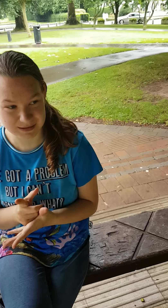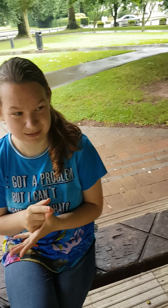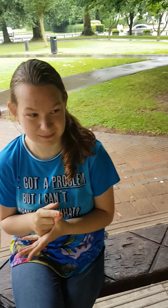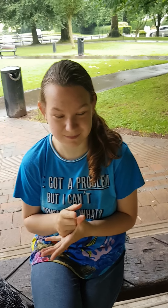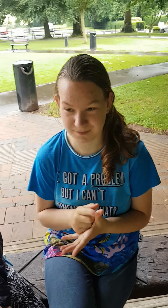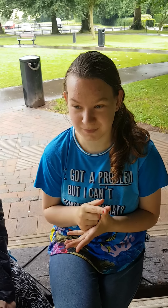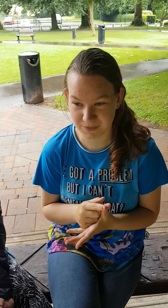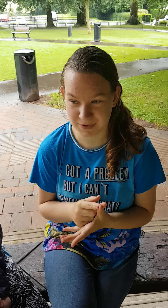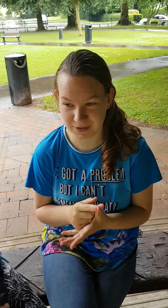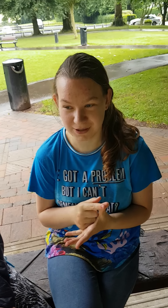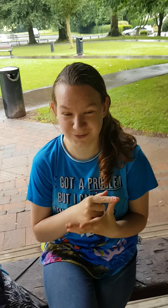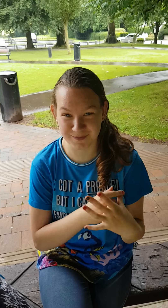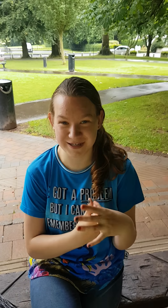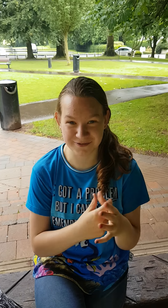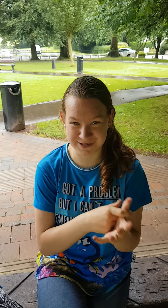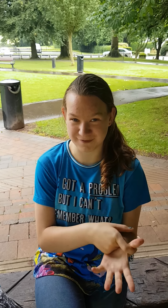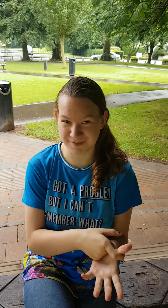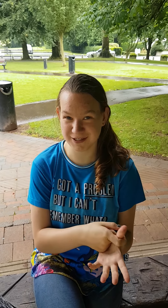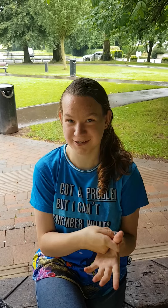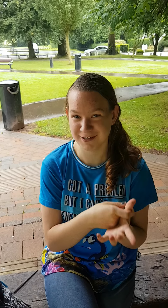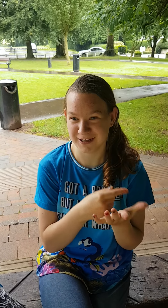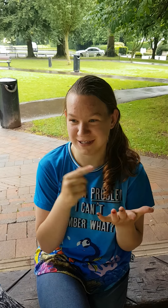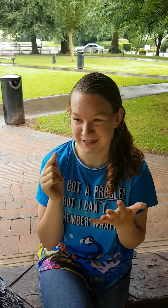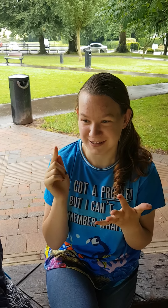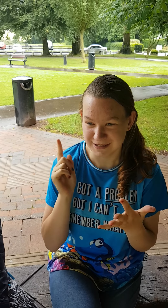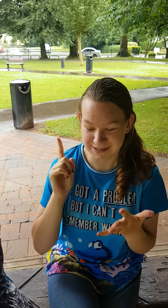Lubisz truskawki? Lubię truskawki.